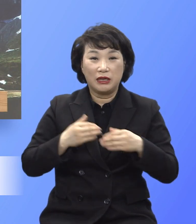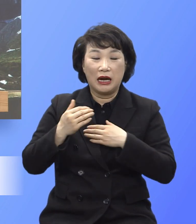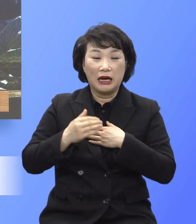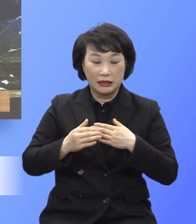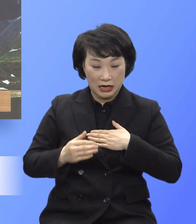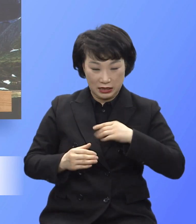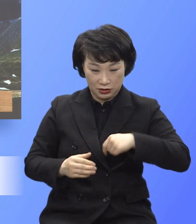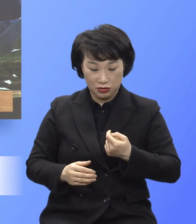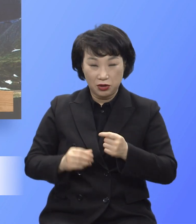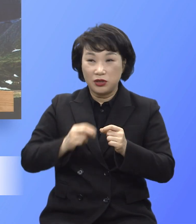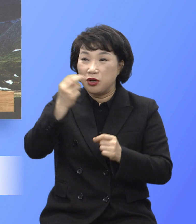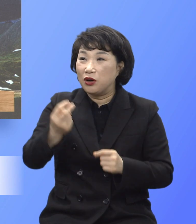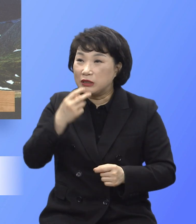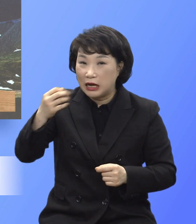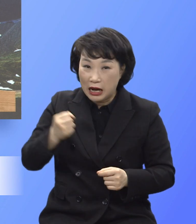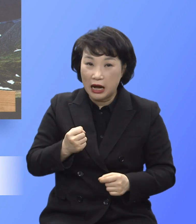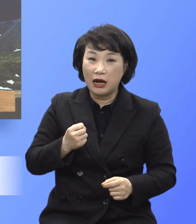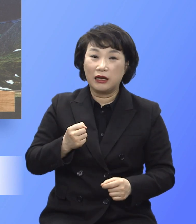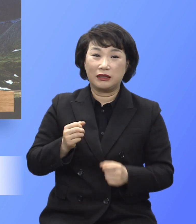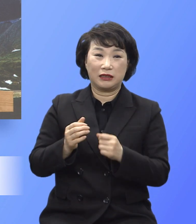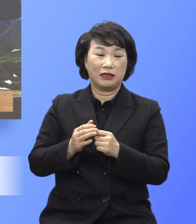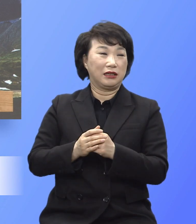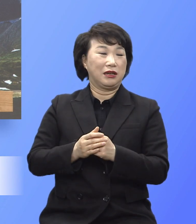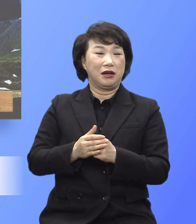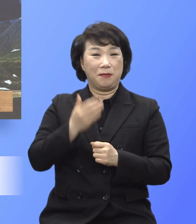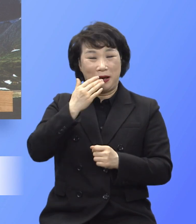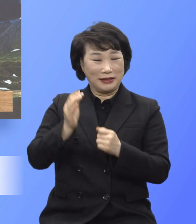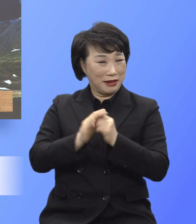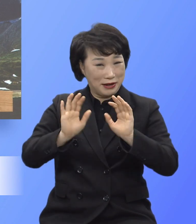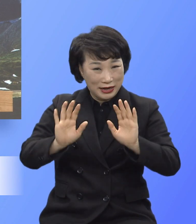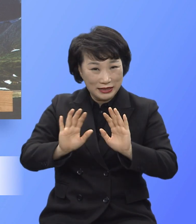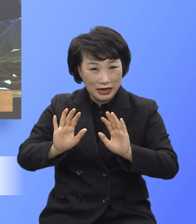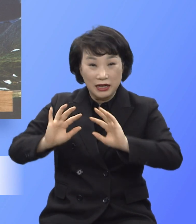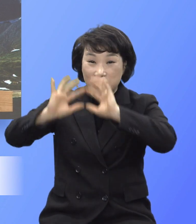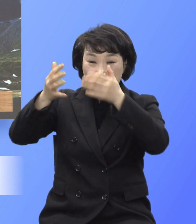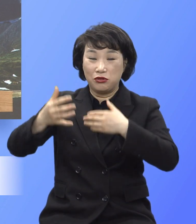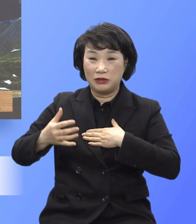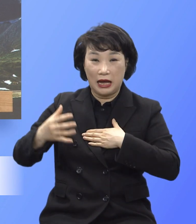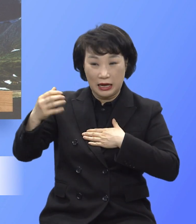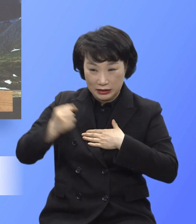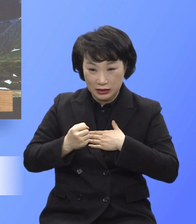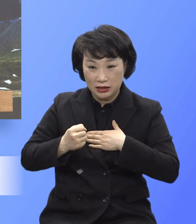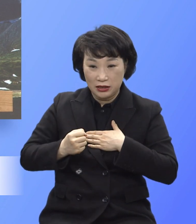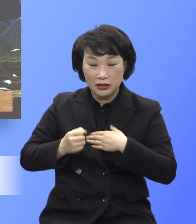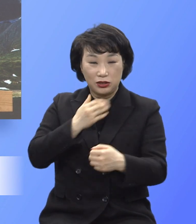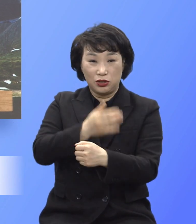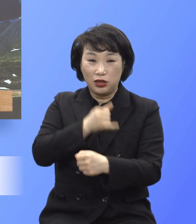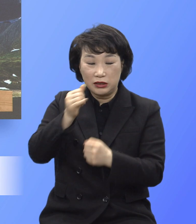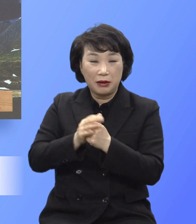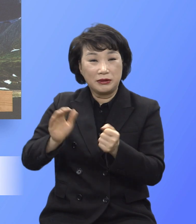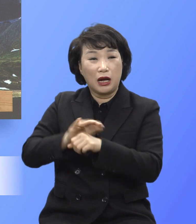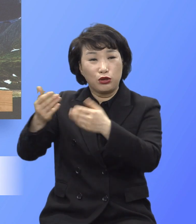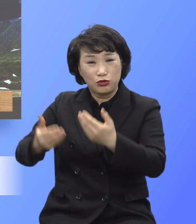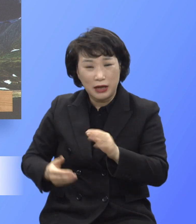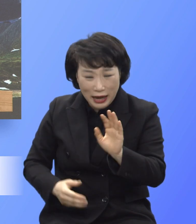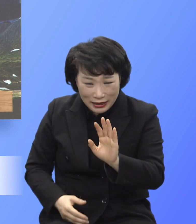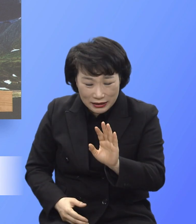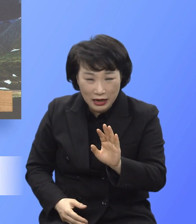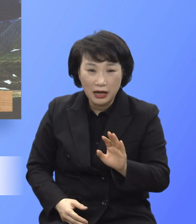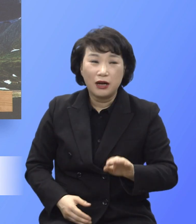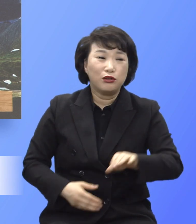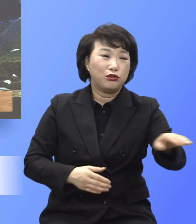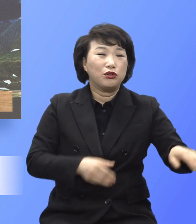스스로 영생을 소유할 수 있거나 천국을 소유할 수 있는 능력이 있어서 사랑하는 것이 아니라